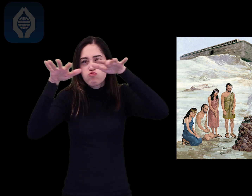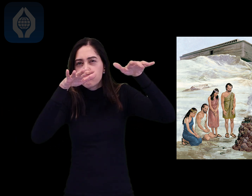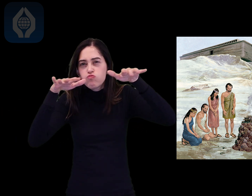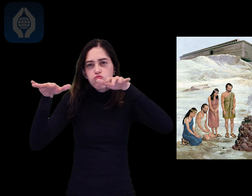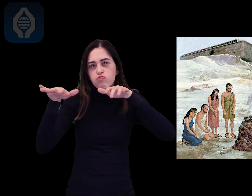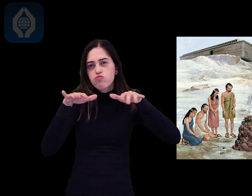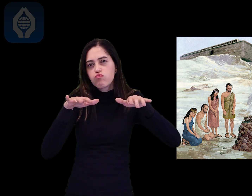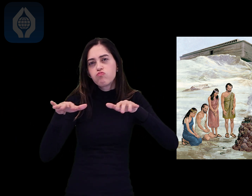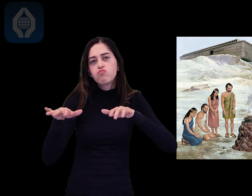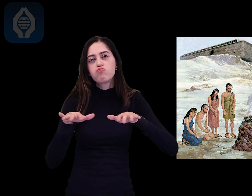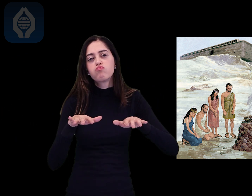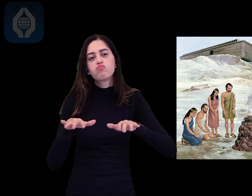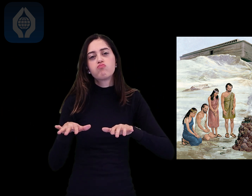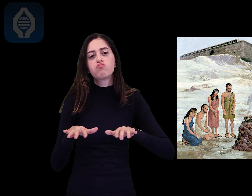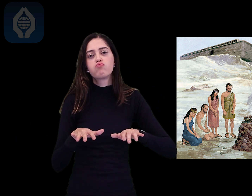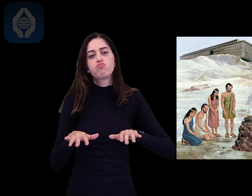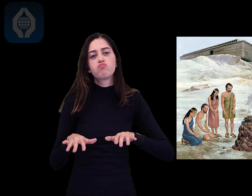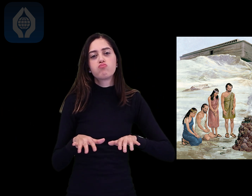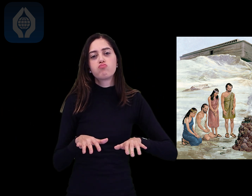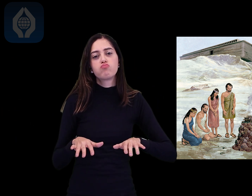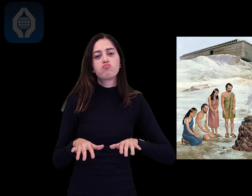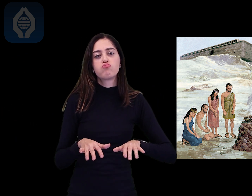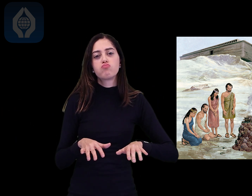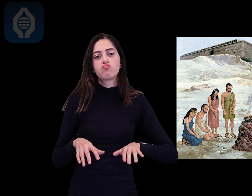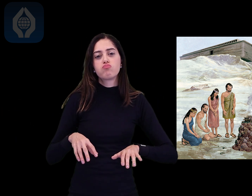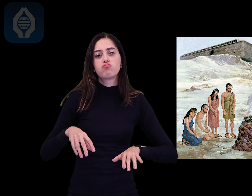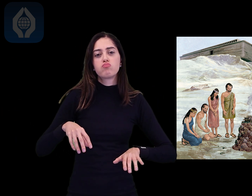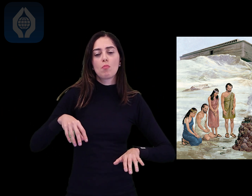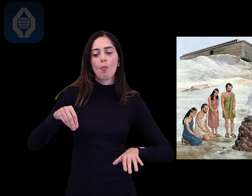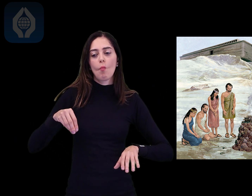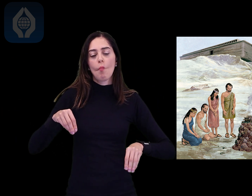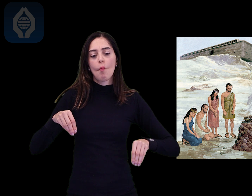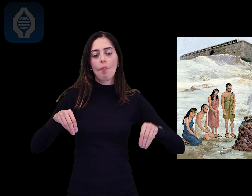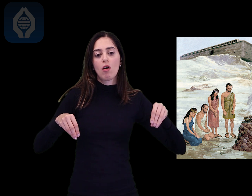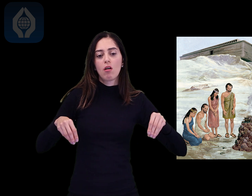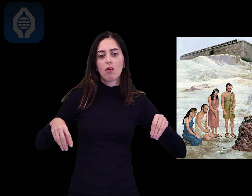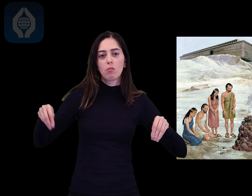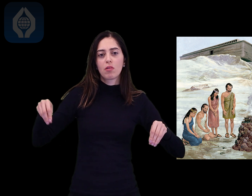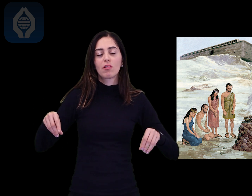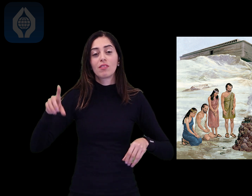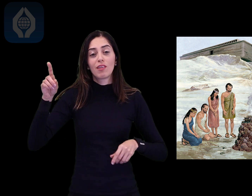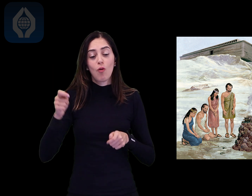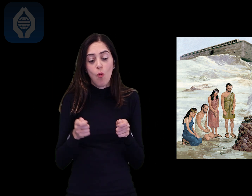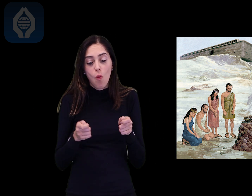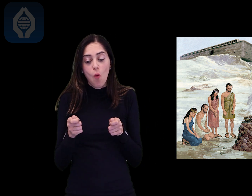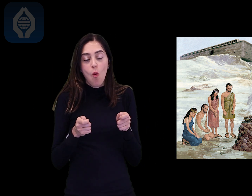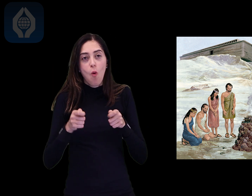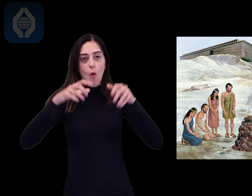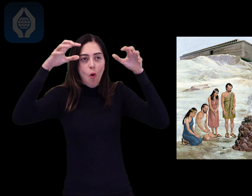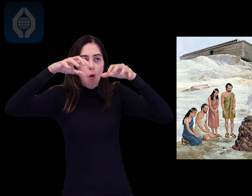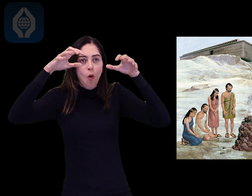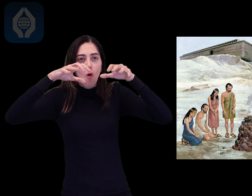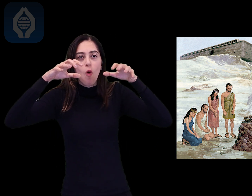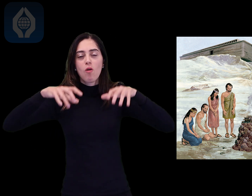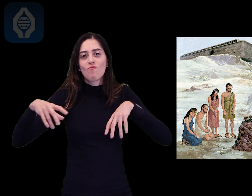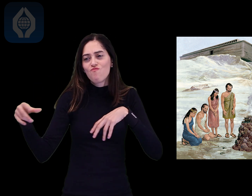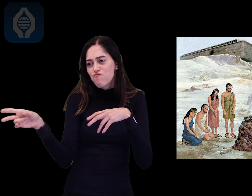água e para fazer com que a terra seca aparecesse de novo. Deus controla a chuva e o vento. Ele